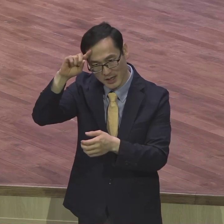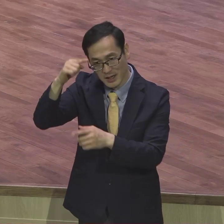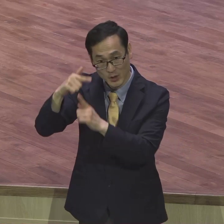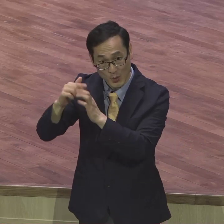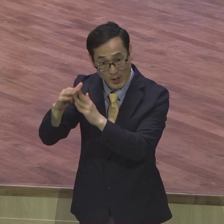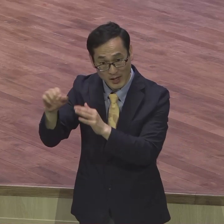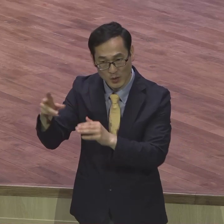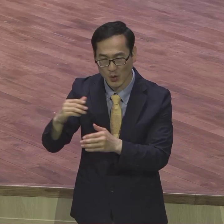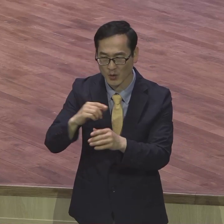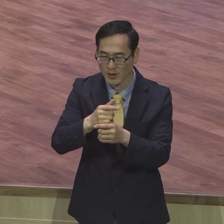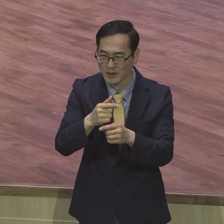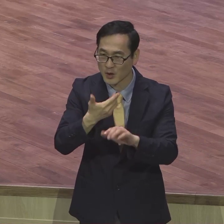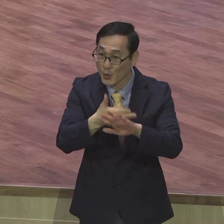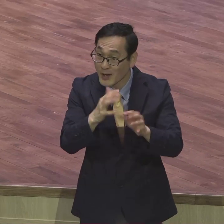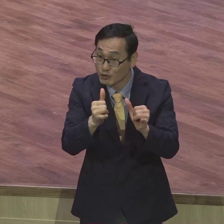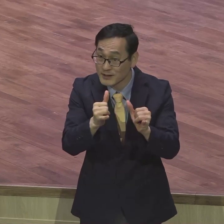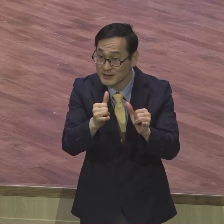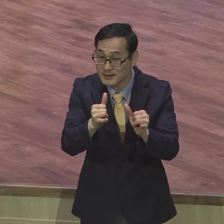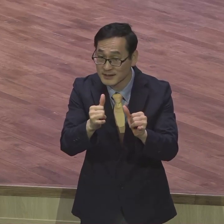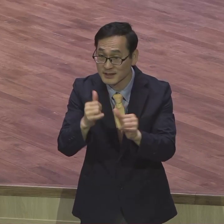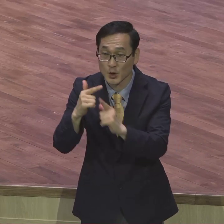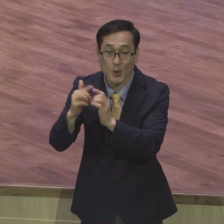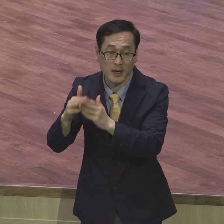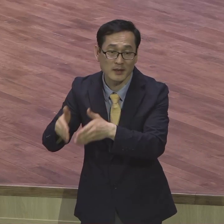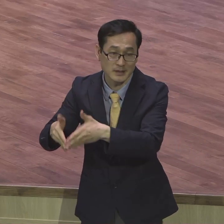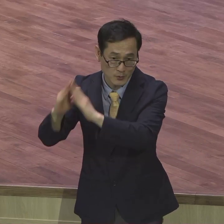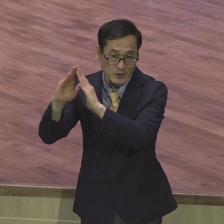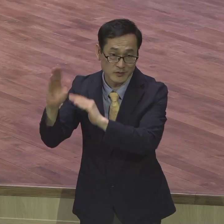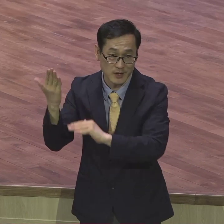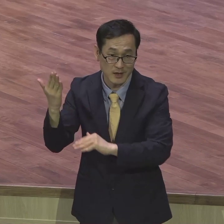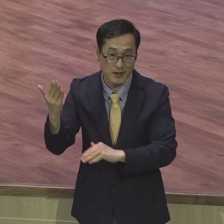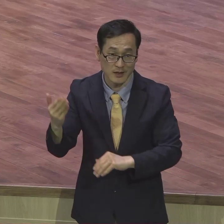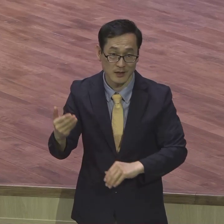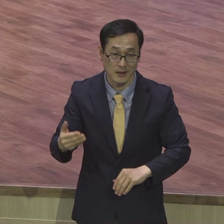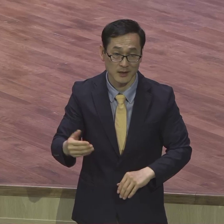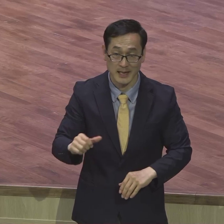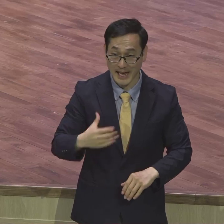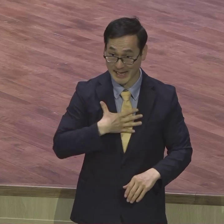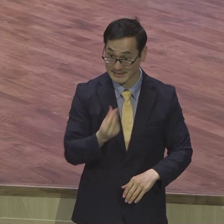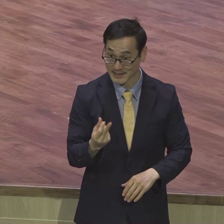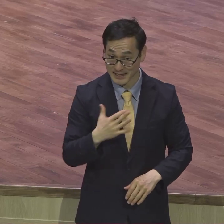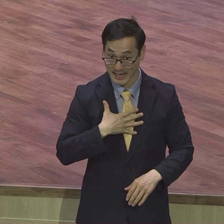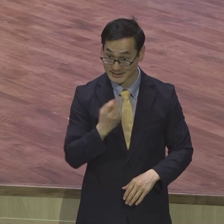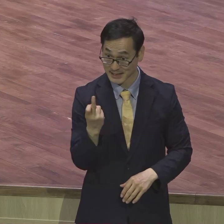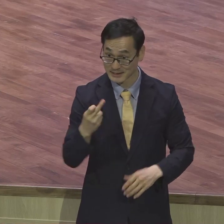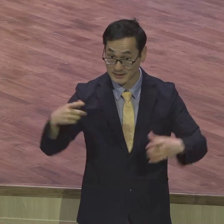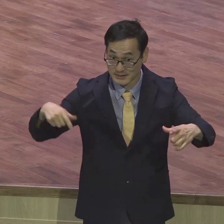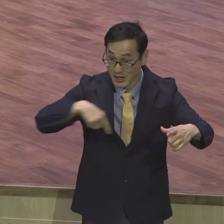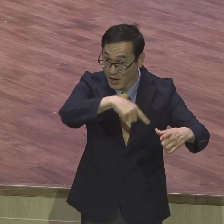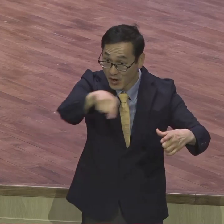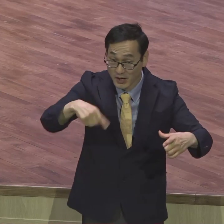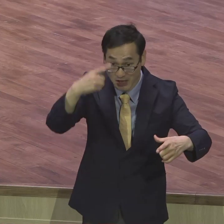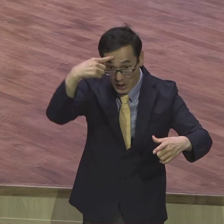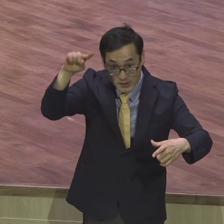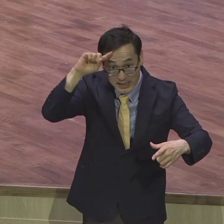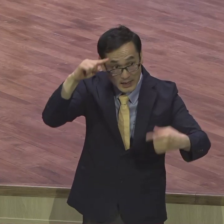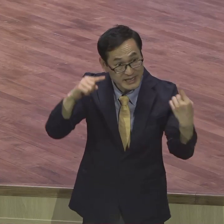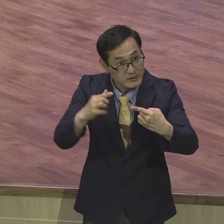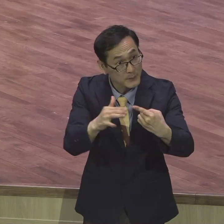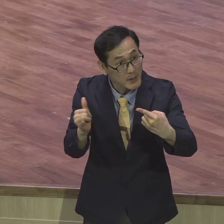이 안성 지역에는 1천여 명의 러시아 사람들이 문화권에 있는 사람들이 살고 있다고 해요. 러시아 사람들.